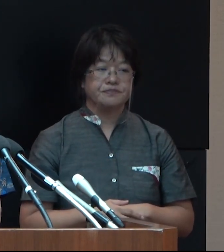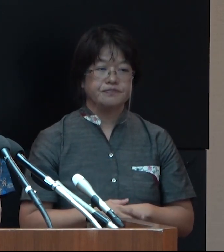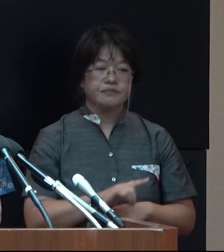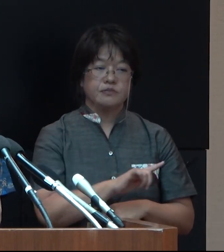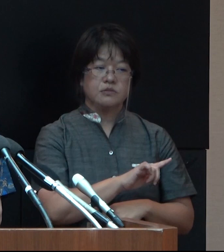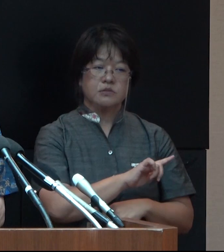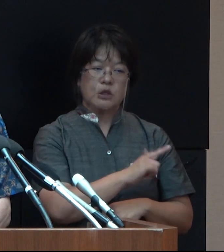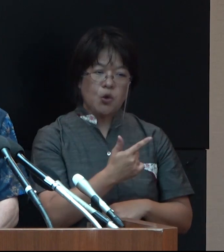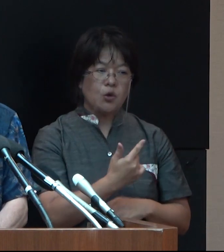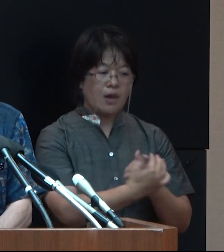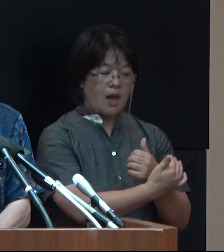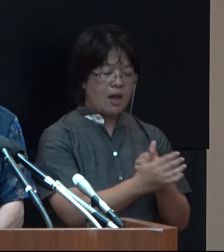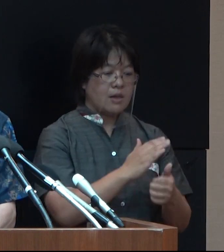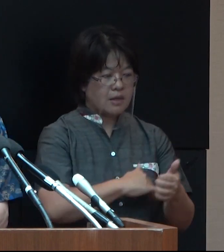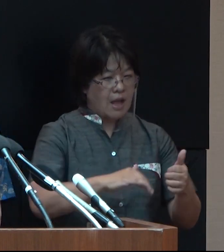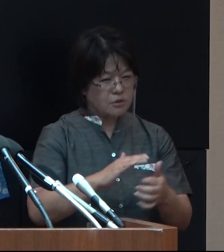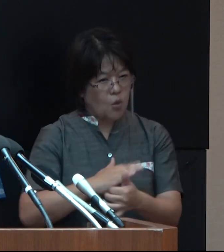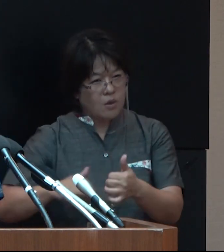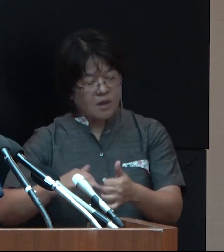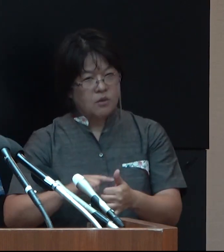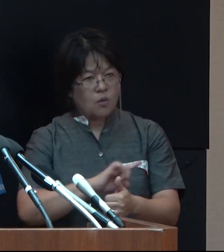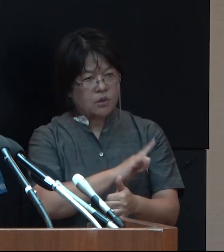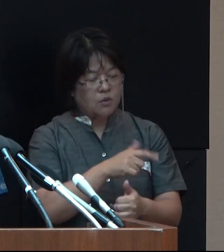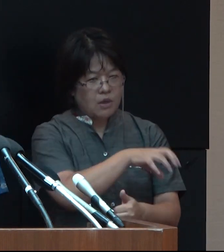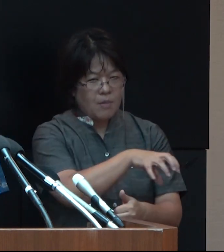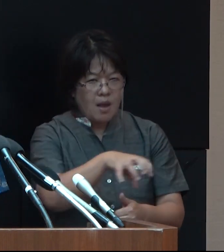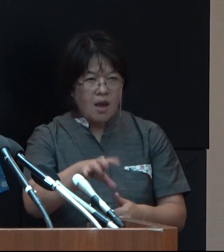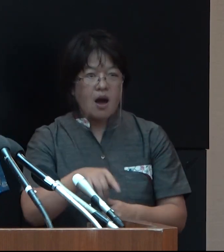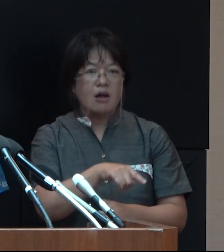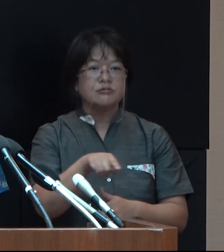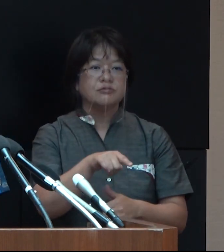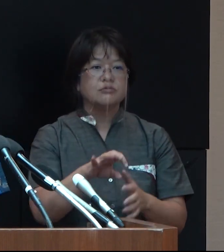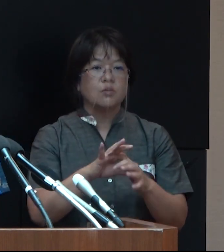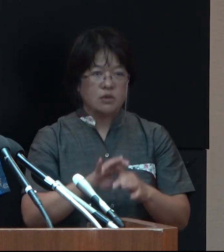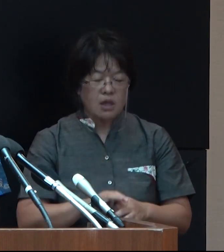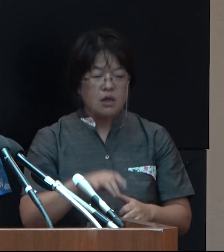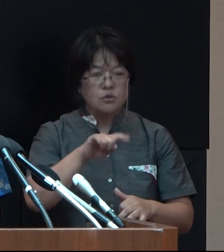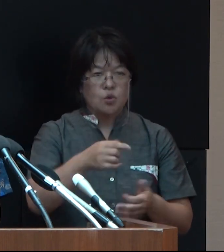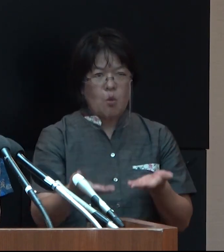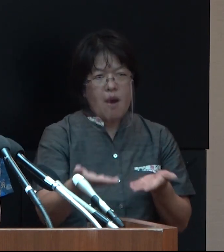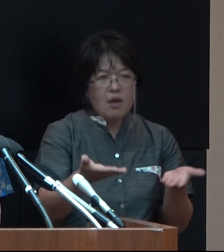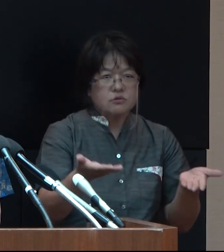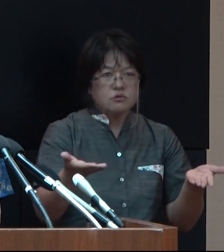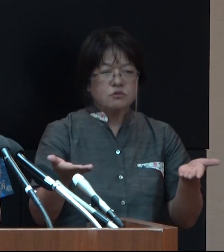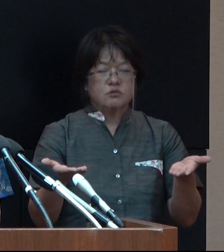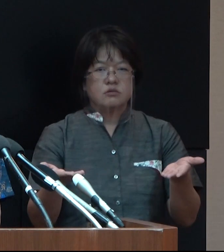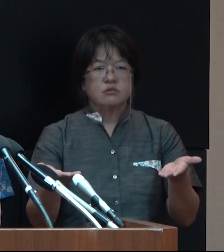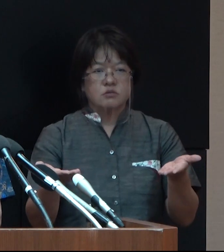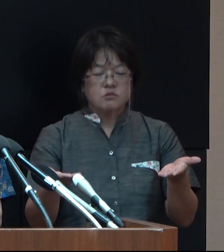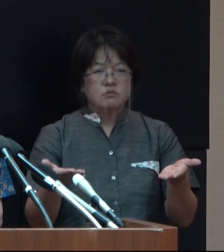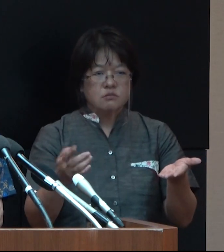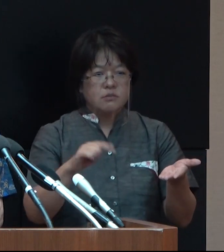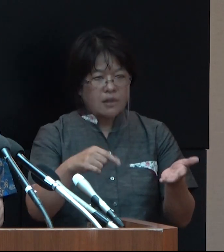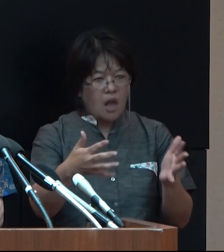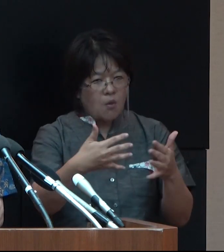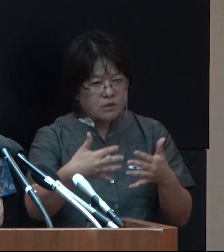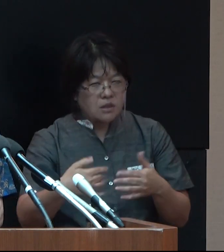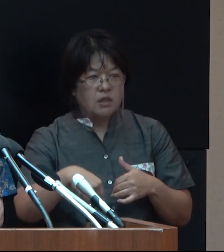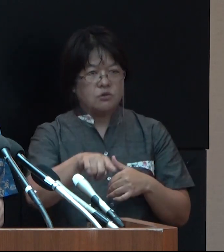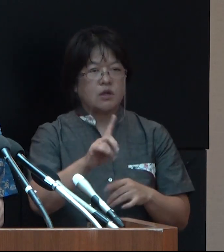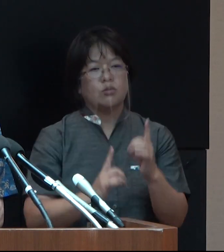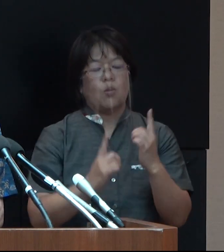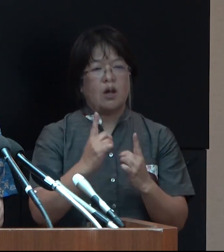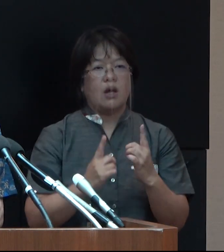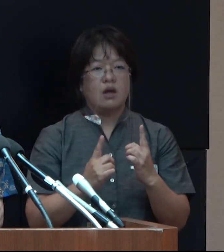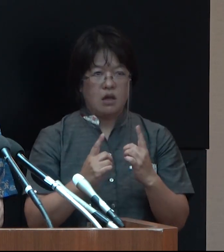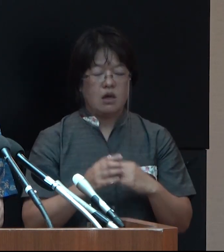環境がありますので、その環境をどうバランスを取る、あるいは折り合いをつける、あ